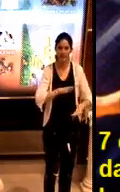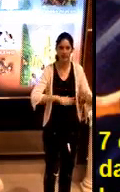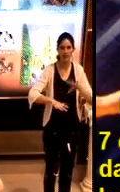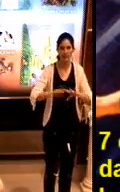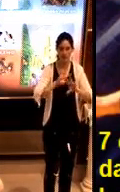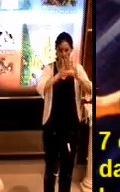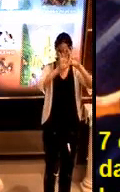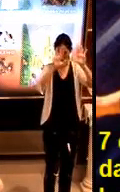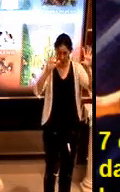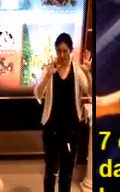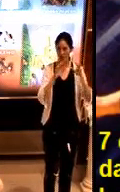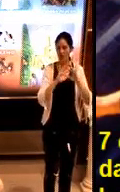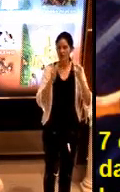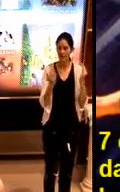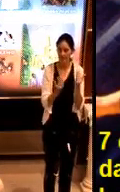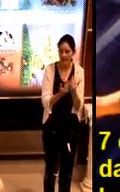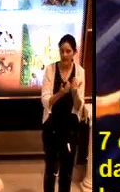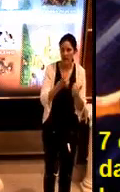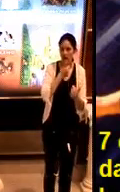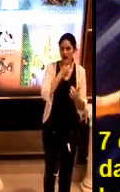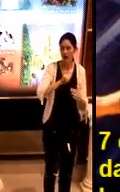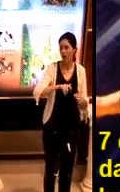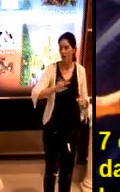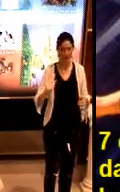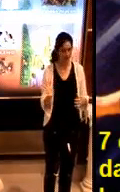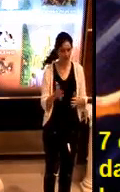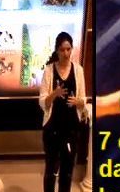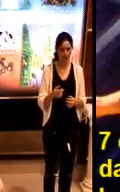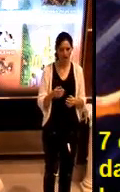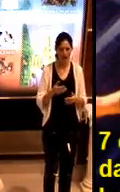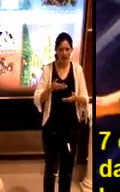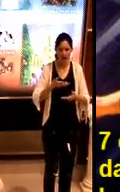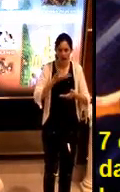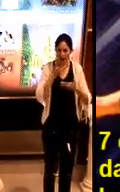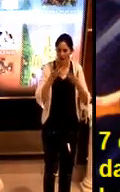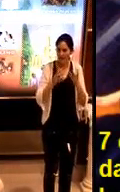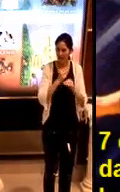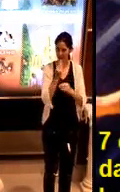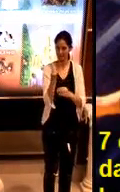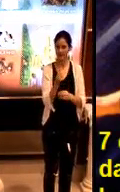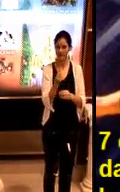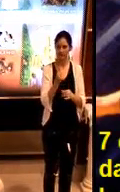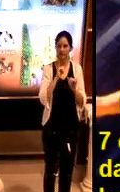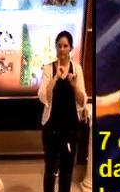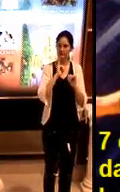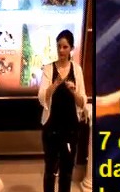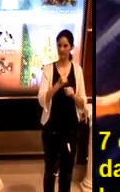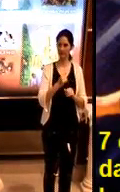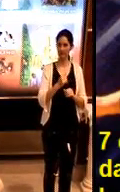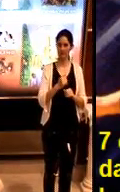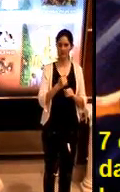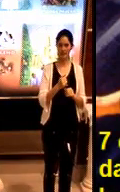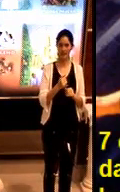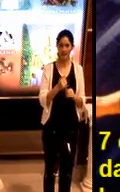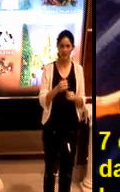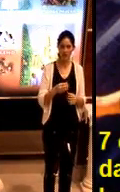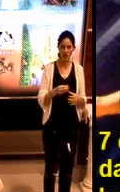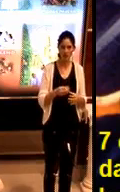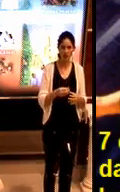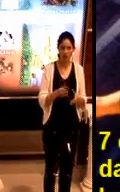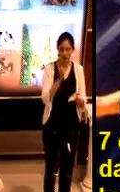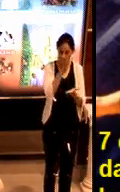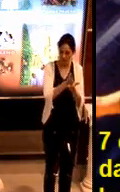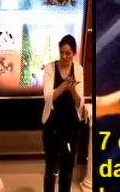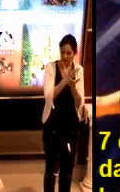las aguas. Les pregunto, ¿habla del sábado allí o no? Sí, claro que sí. Cuando yo guardo el sábado, estoy reconociendo al